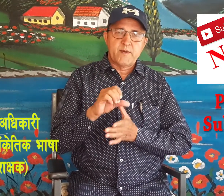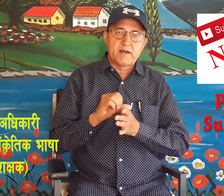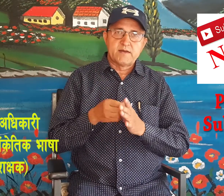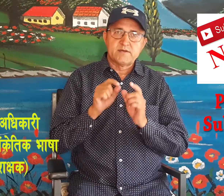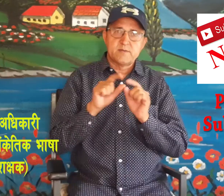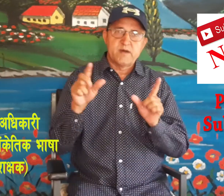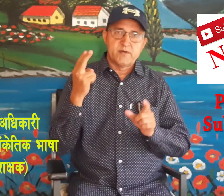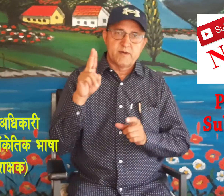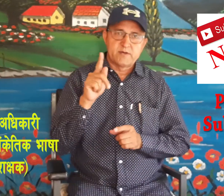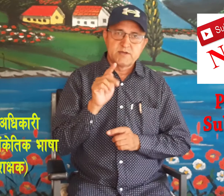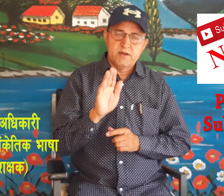पाठ समाप्त भएको छ।